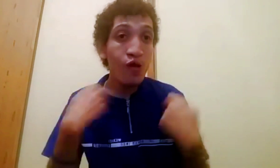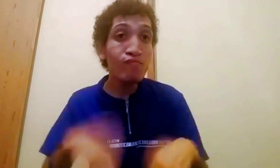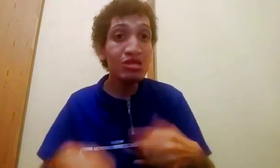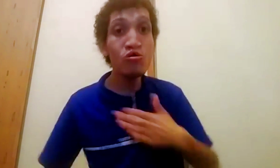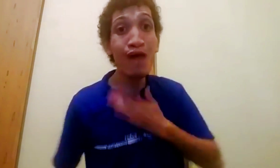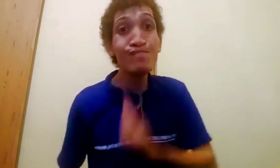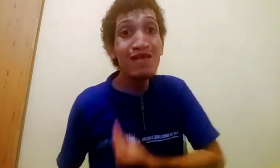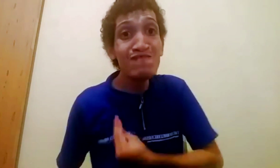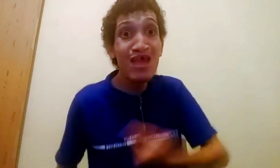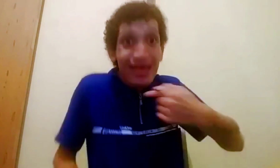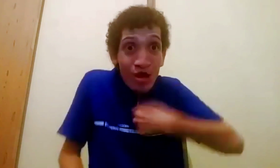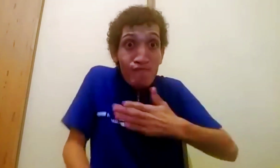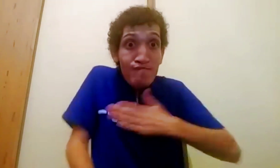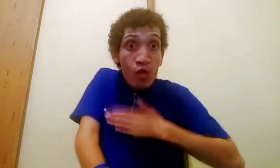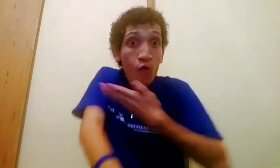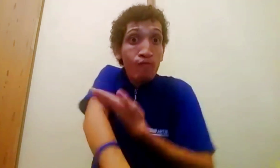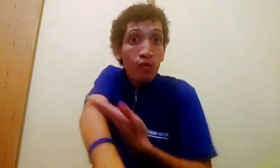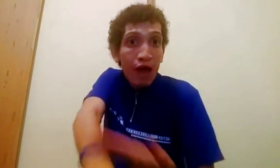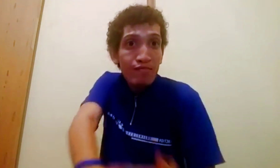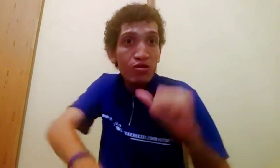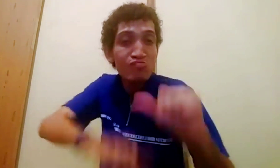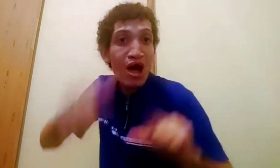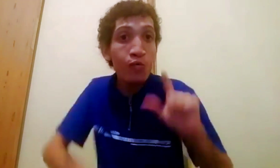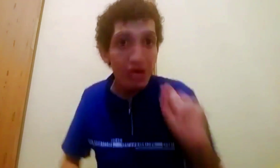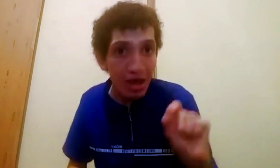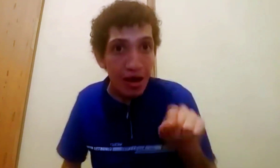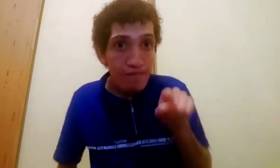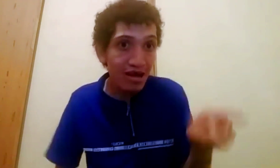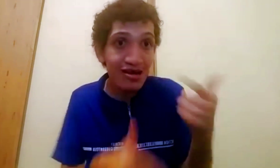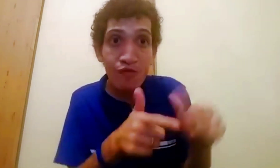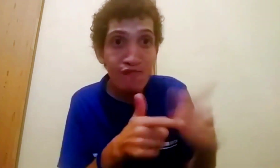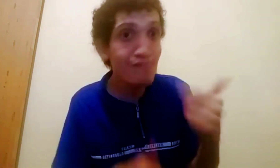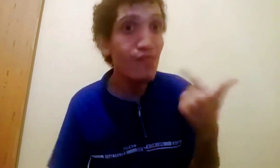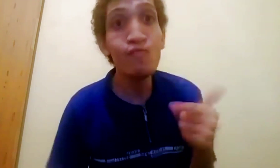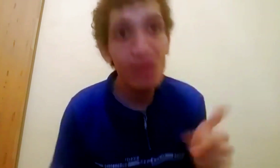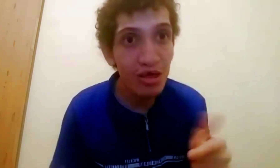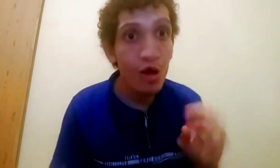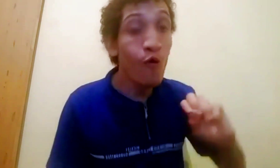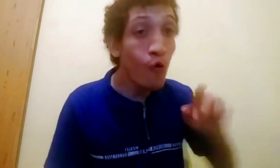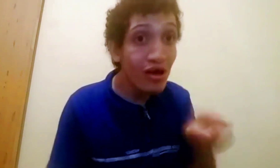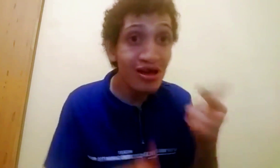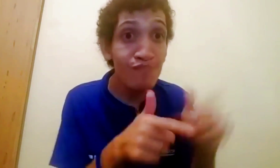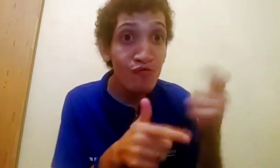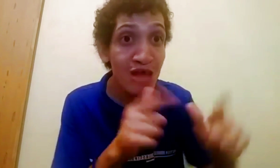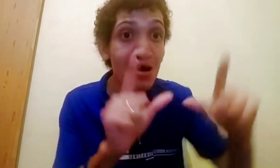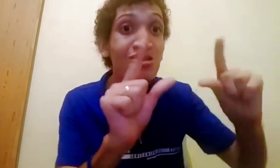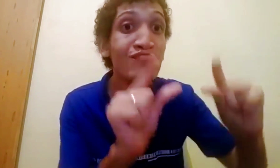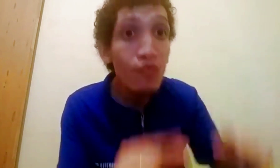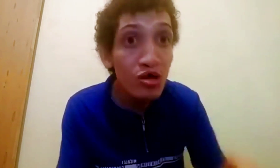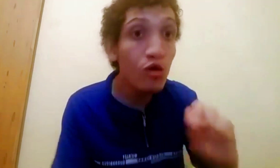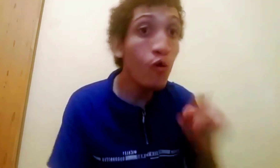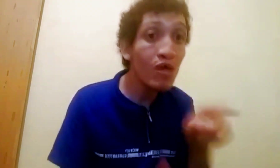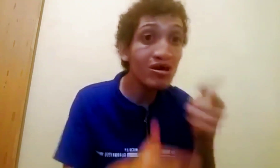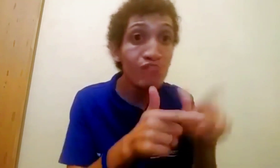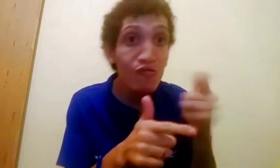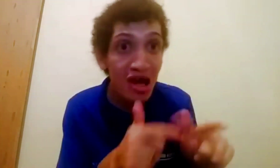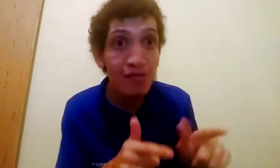Eu preciso, na minha vida, eu, meu comportamento mudar o quê? Pra esse problema não ter. Ou esse problema, iluir. Ou esse problema,